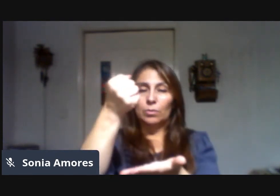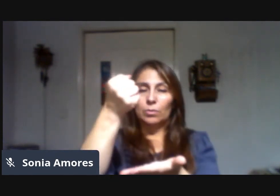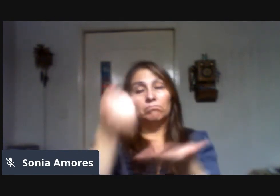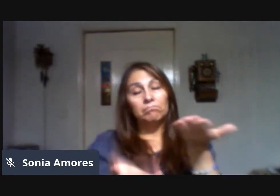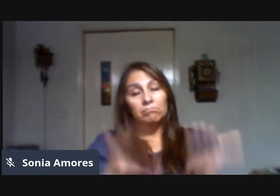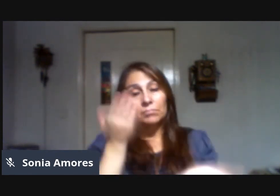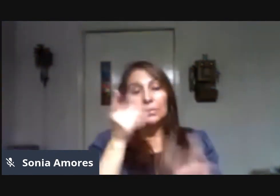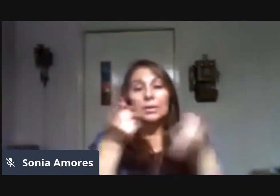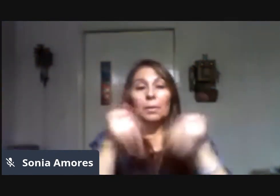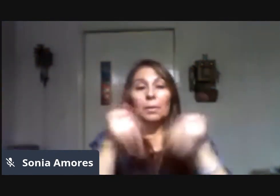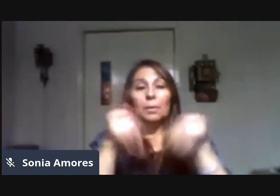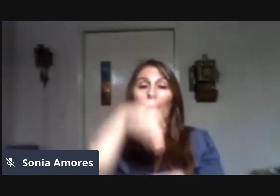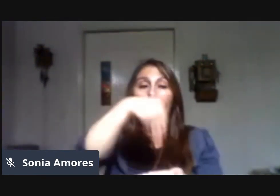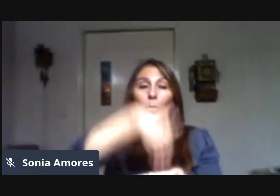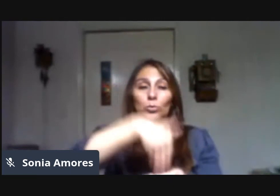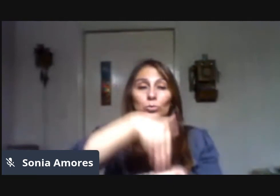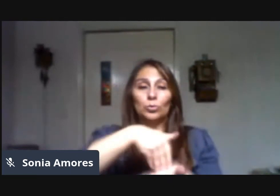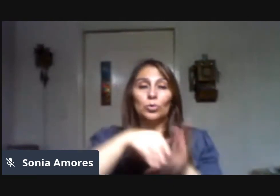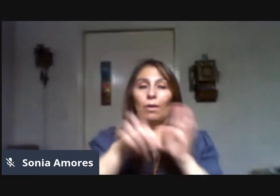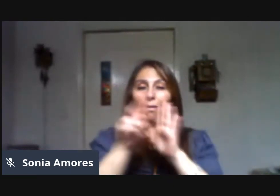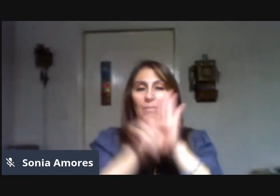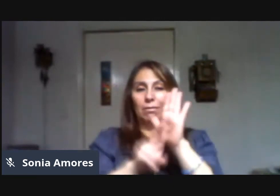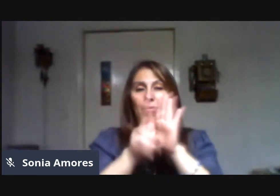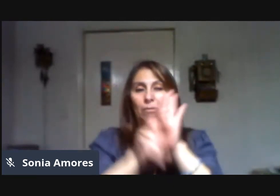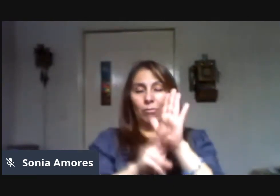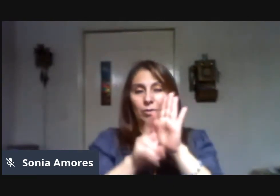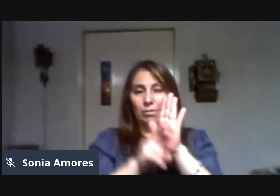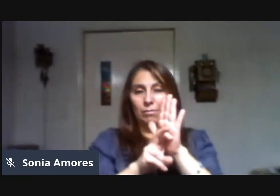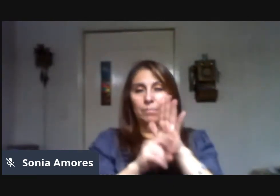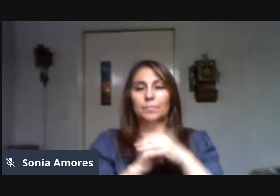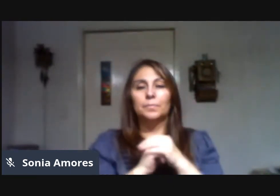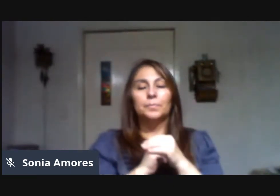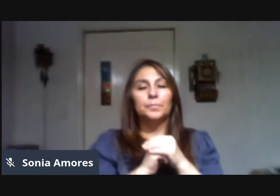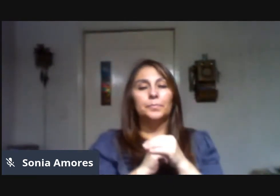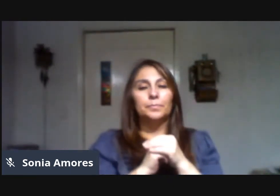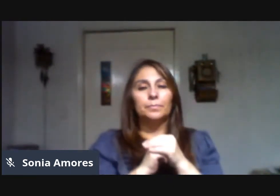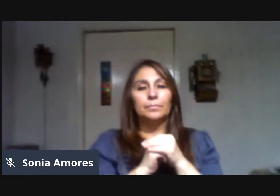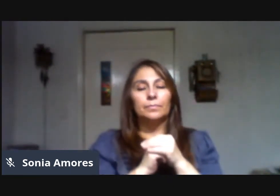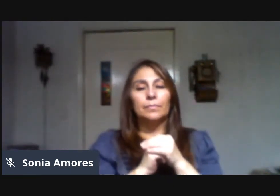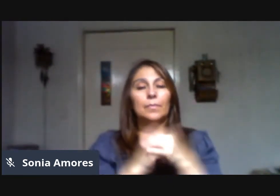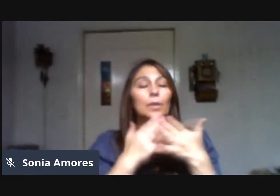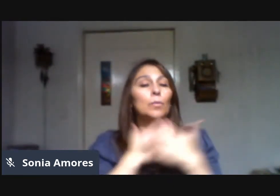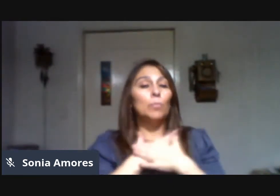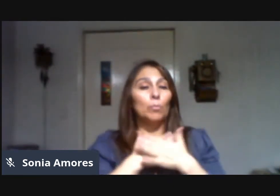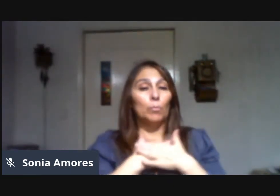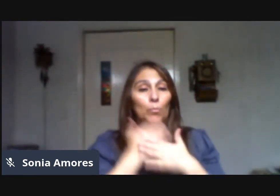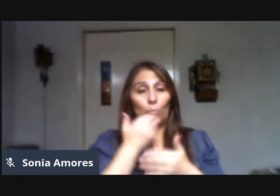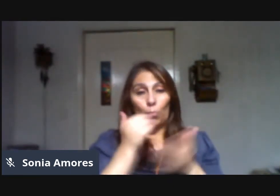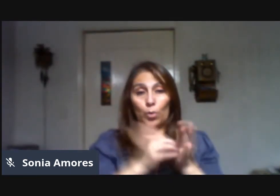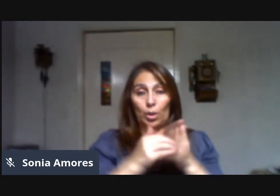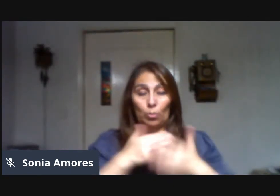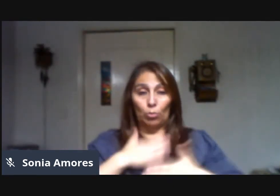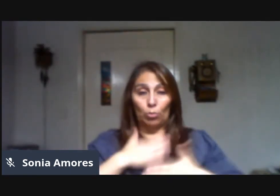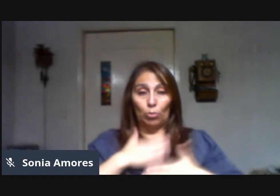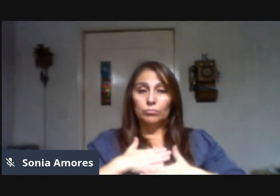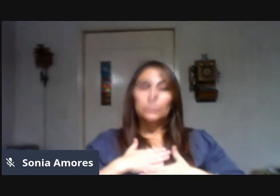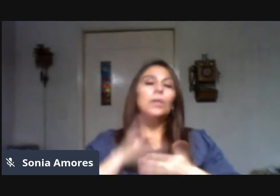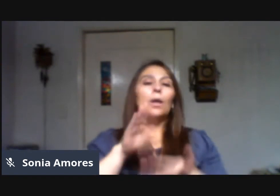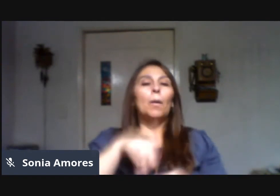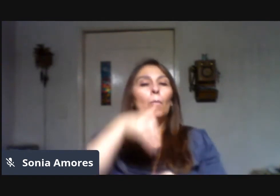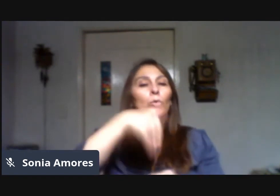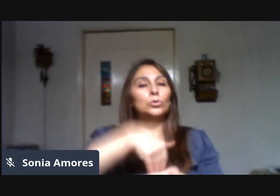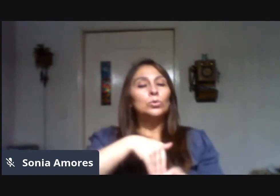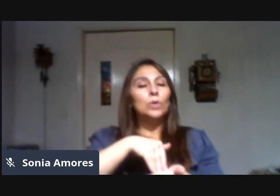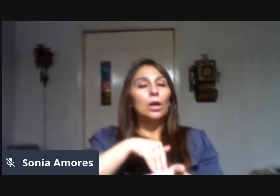paramos teóricamente. Y es que si en mi caso nos paramos desde los estudios